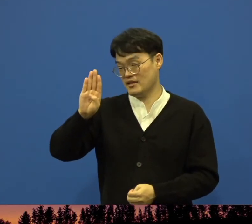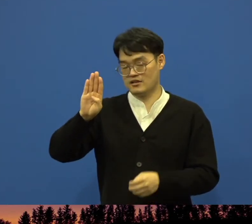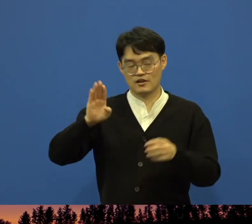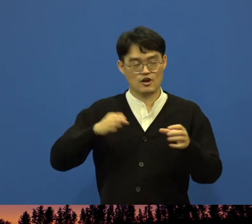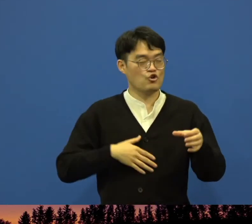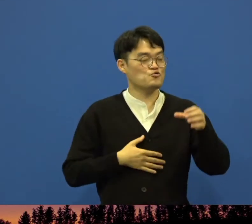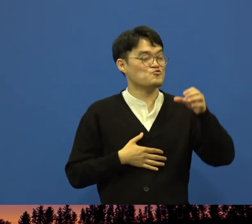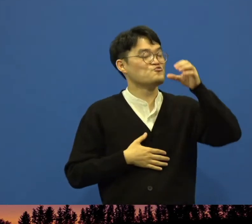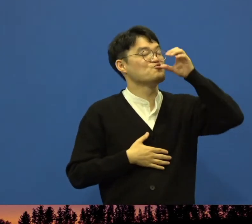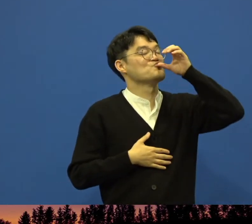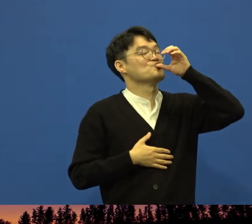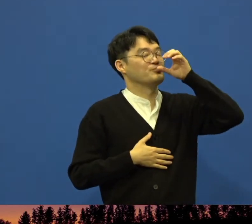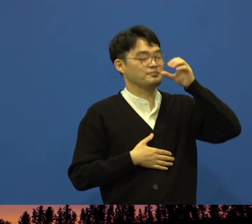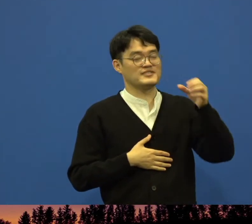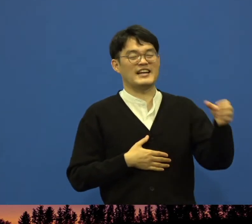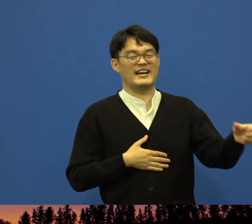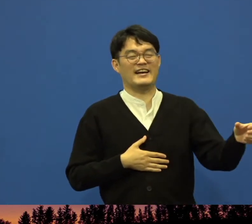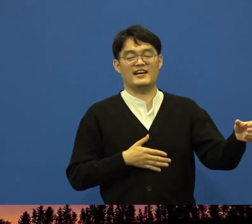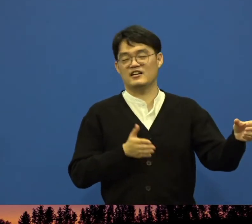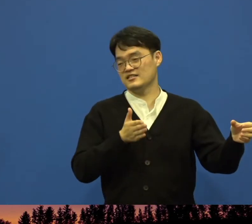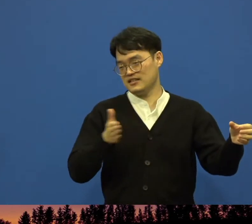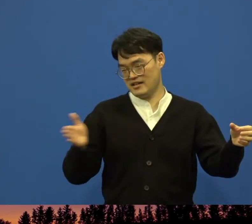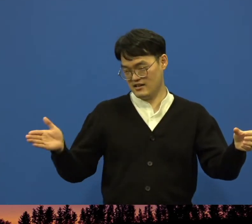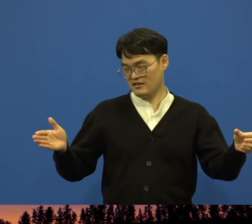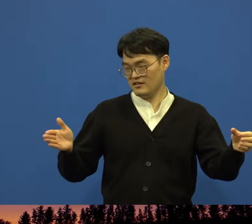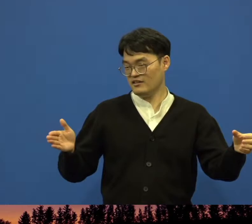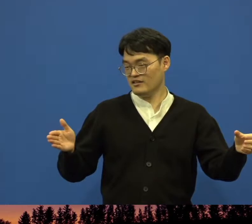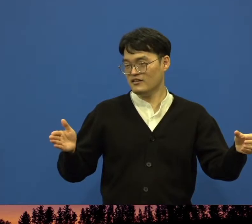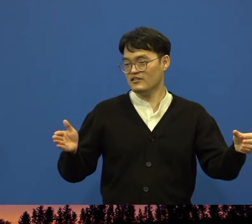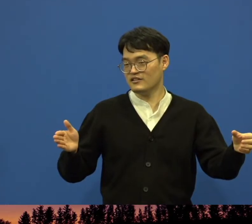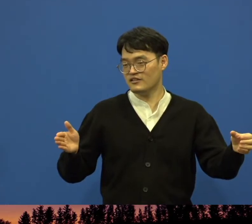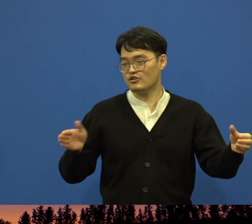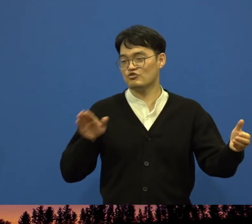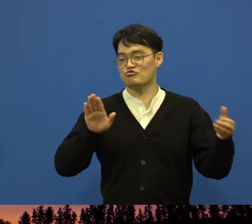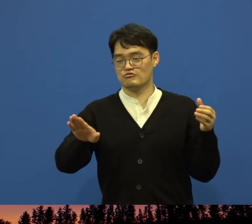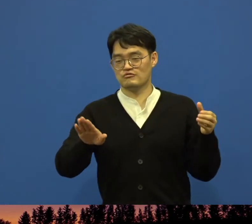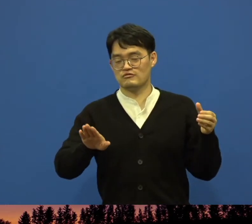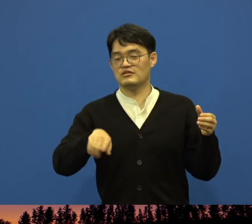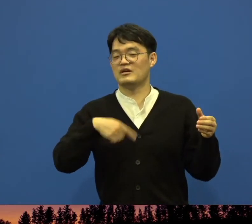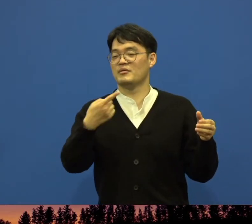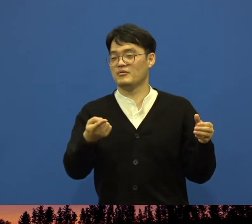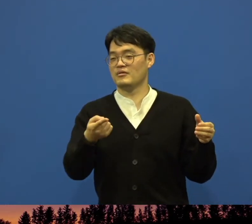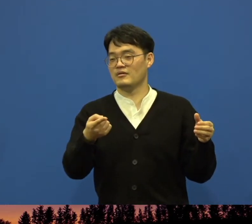그렇게 시작하죠. 일반적으로 맥주 정도로 시작하잖아요. 이게 강도를 높이는 거예요.